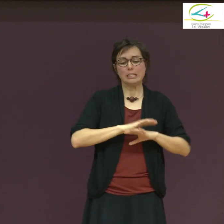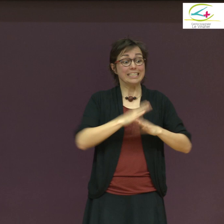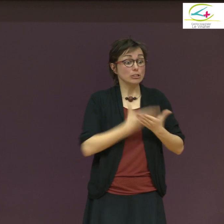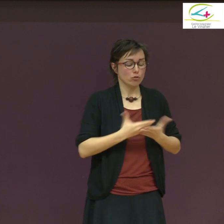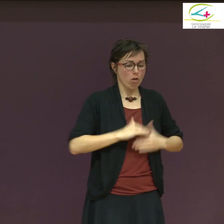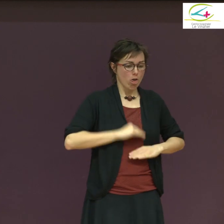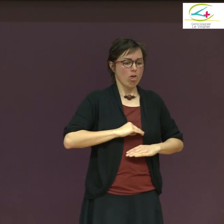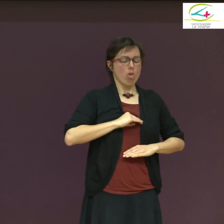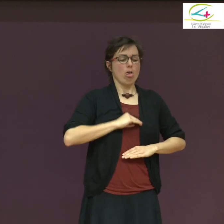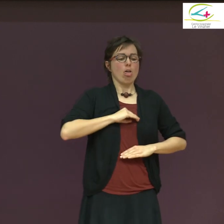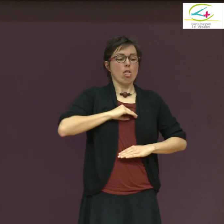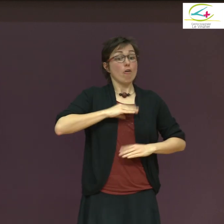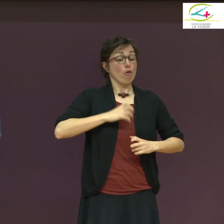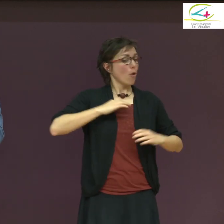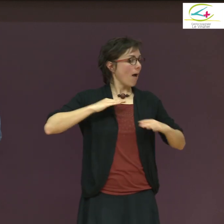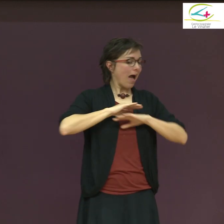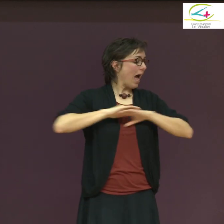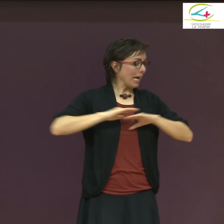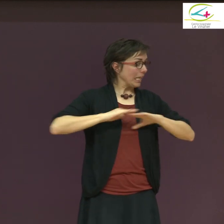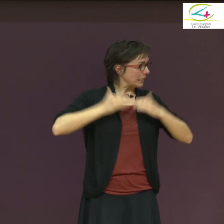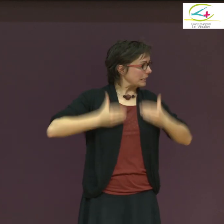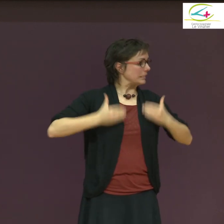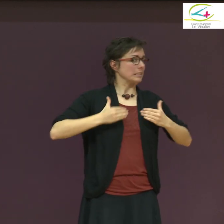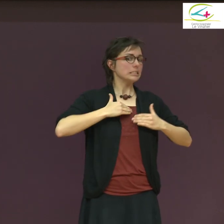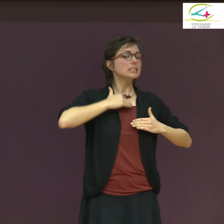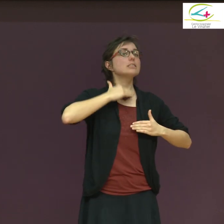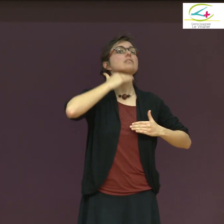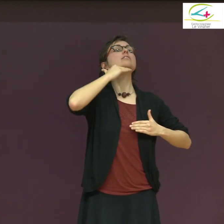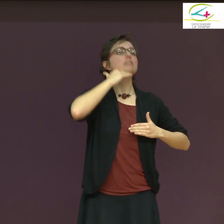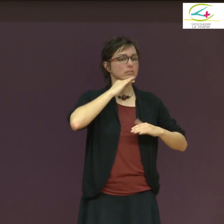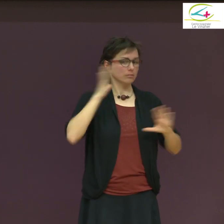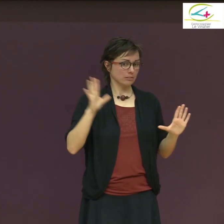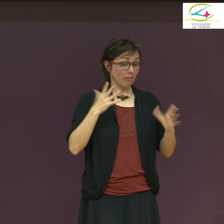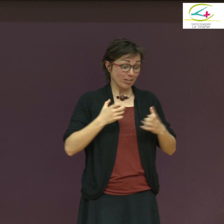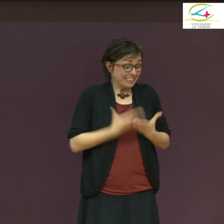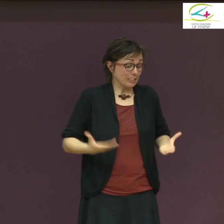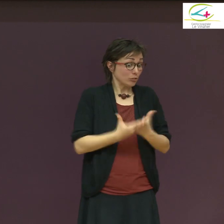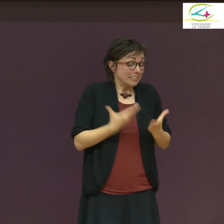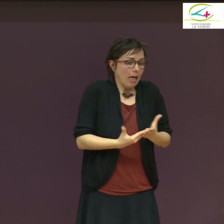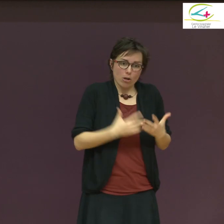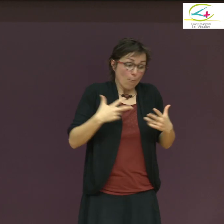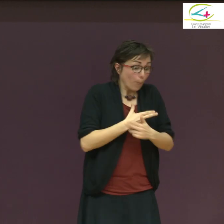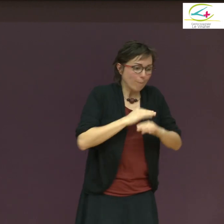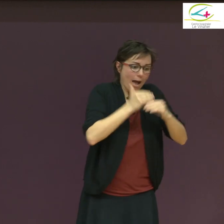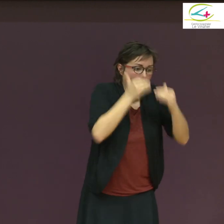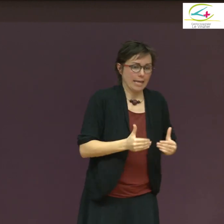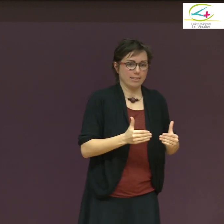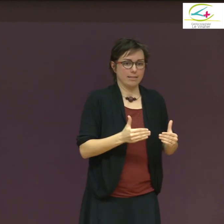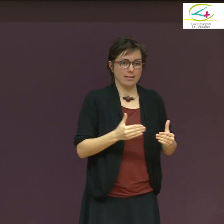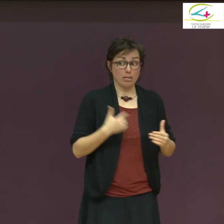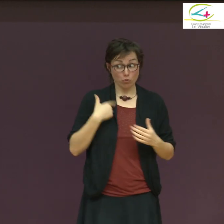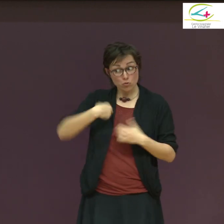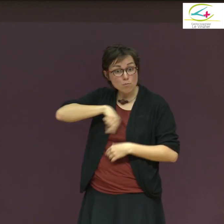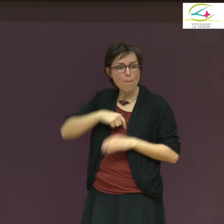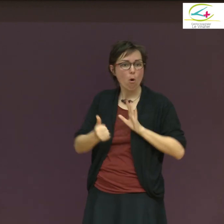pour ça qu'on peut travailler. C'est parce qu'ils veulent simplement que ça s'arrête. Et donc, nous, on doit trouver des trucs qui vont